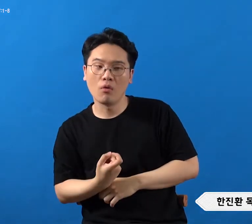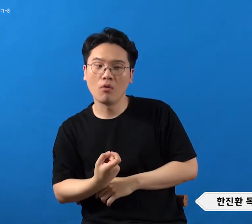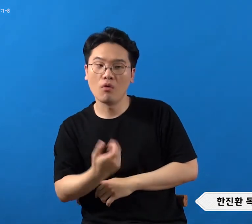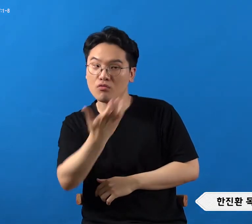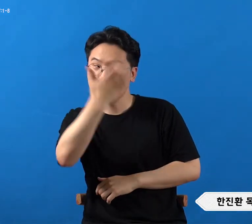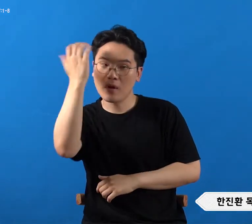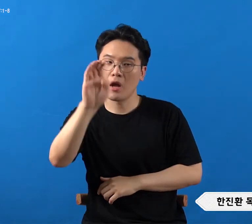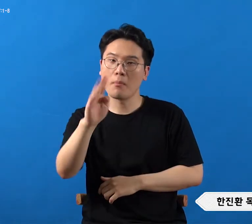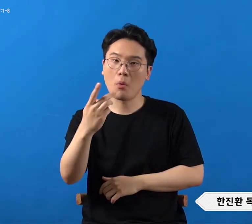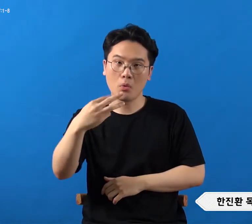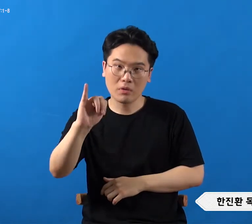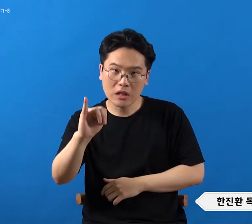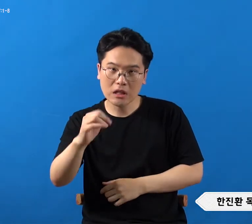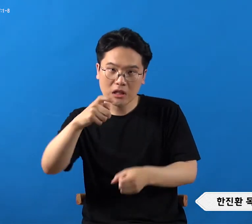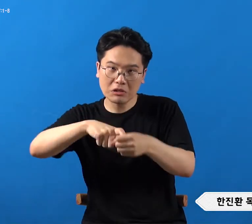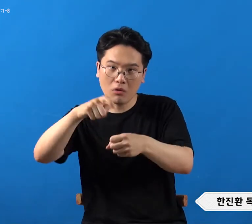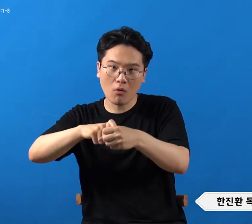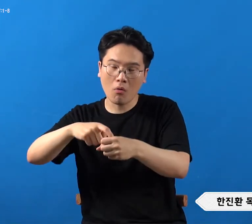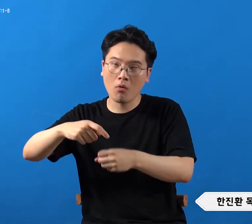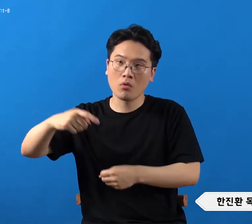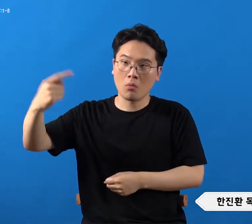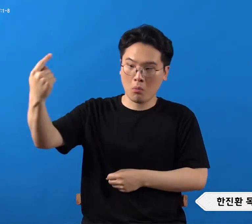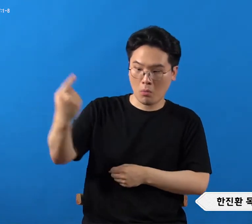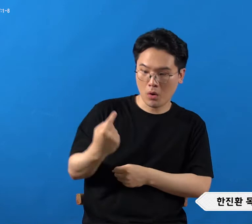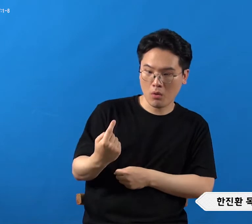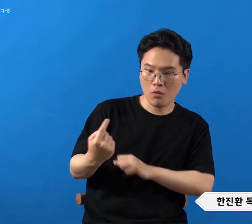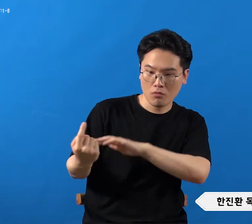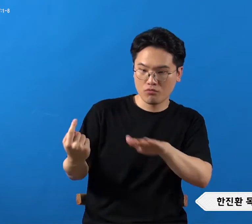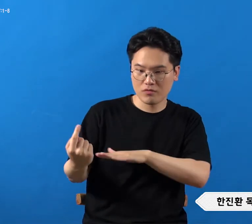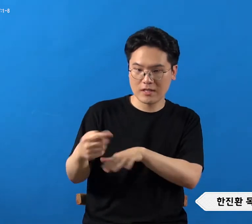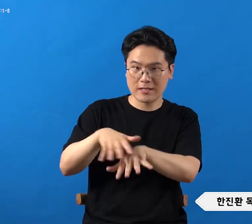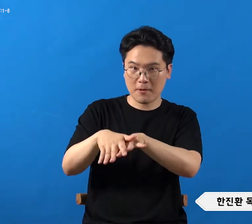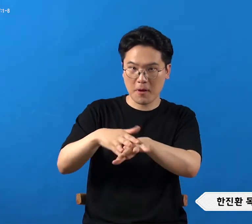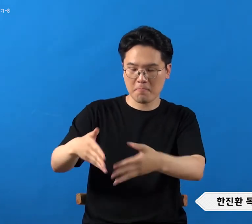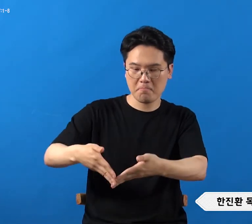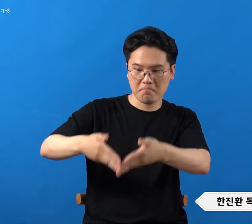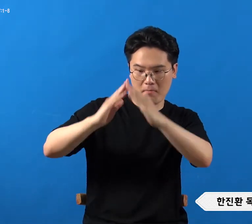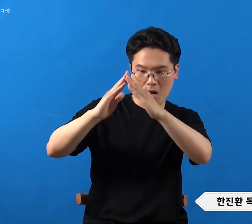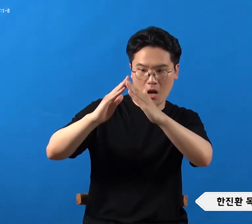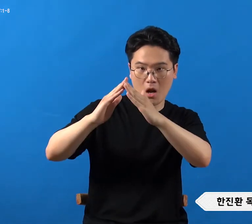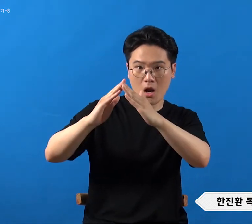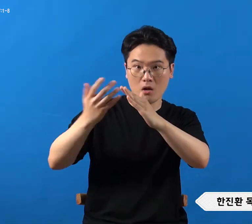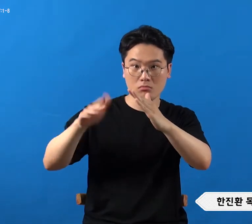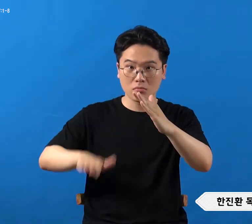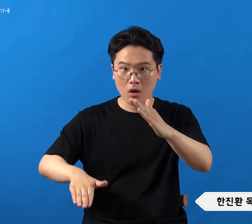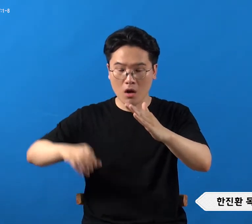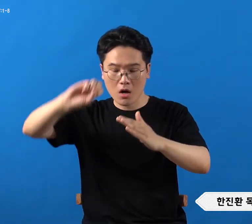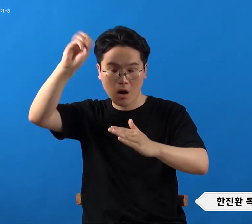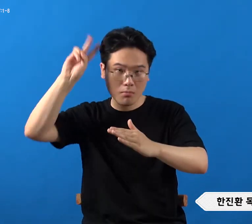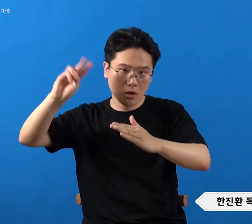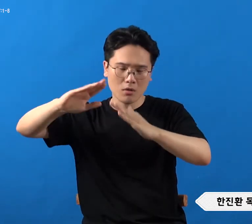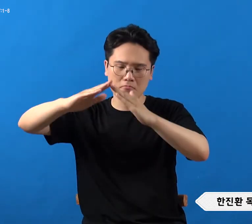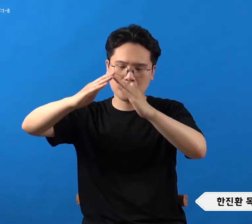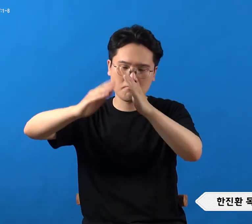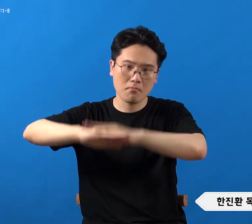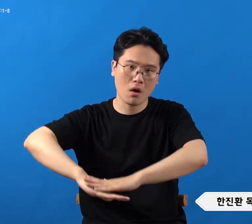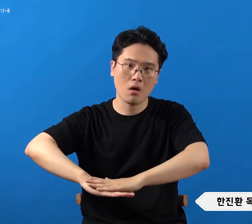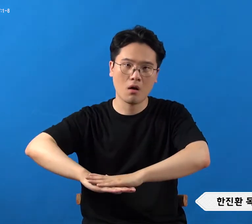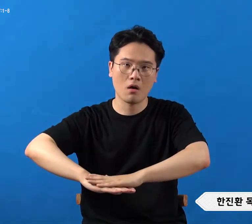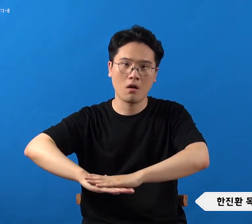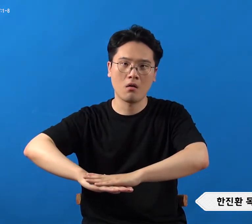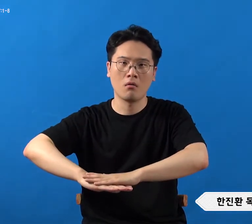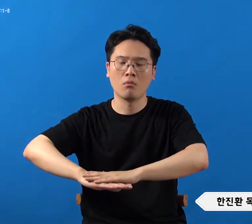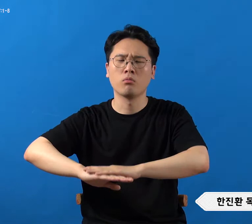이렇게 굴러오더니 우리 이 장막을 탁 치니까 장막이 그 자리에서 폭삭 주저앉아 버렸다. 그게 무슨